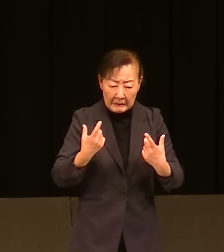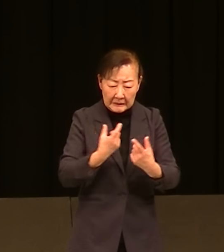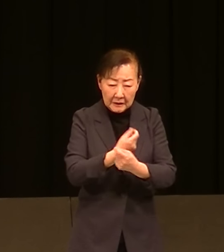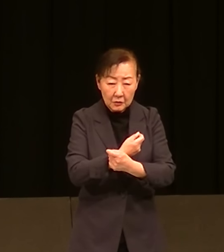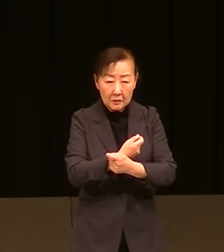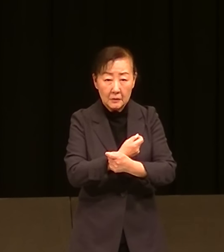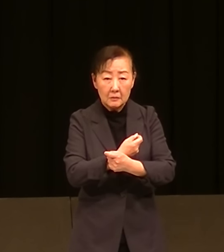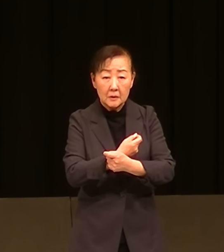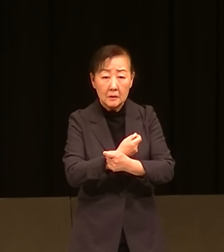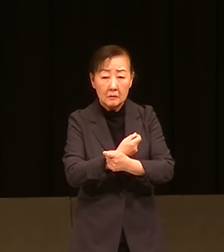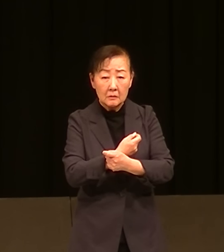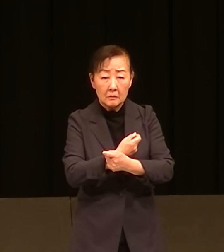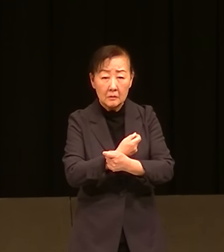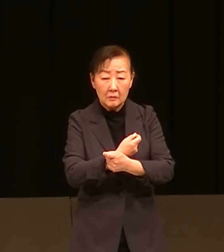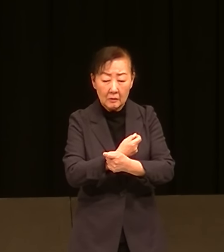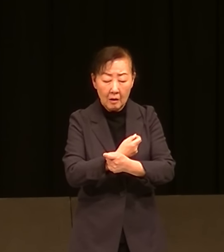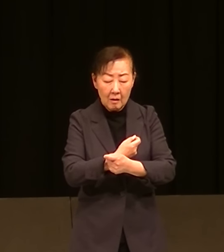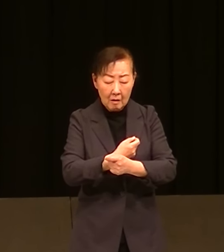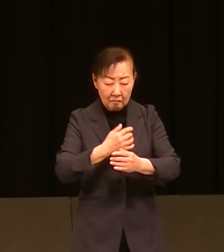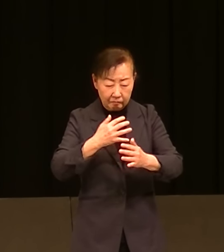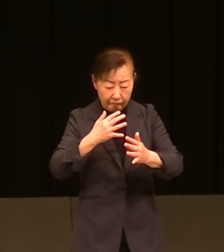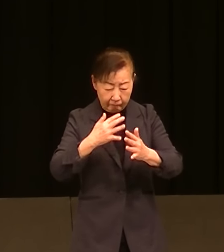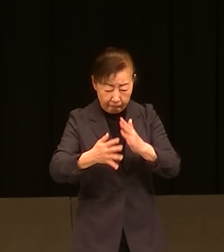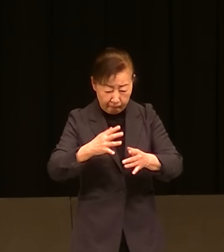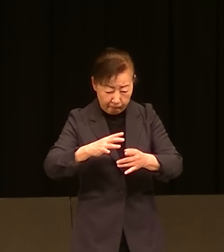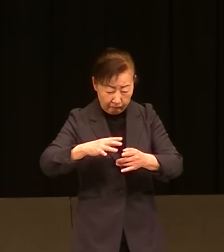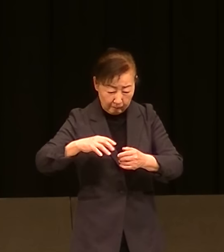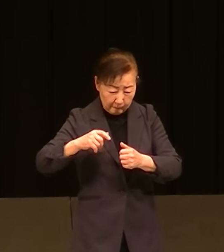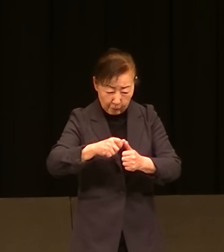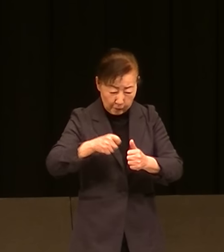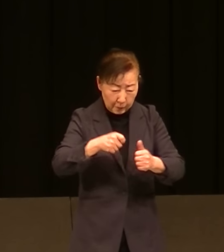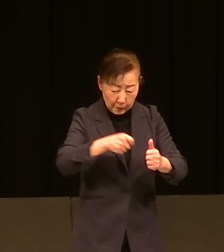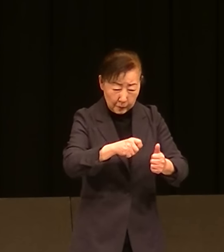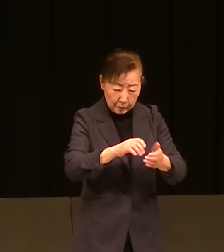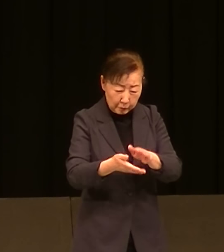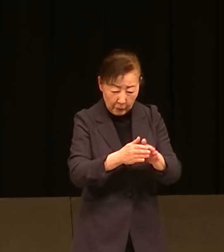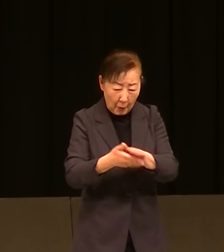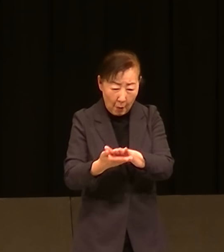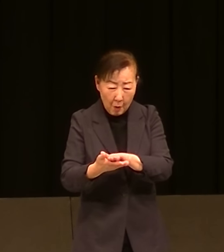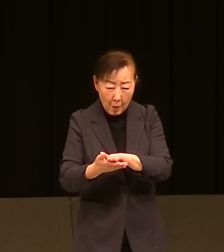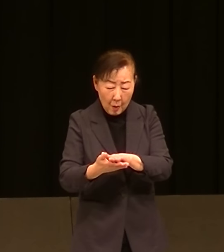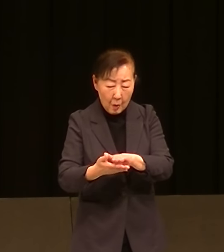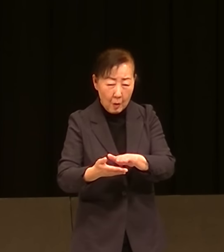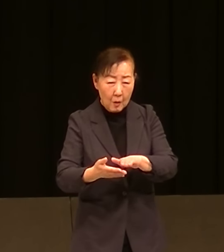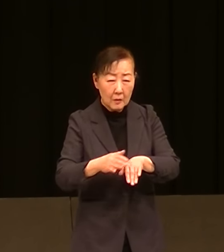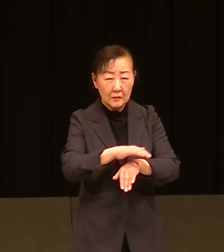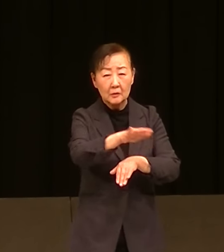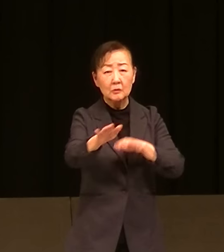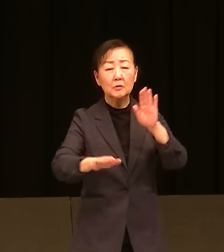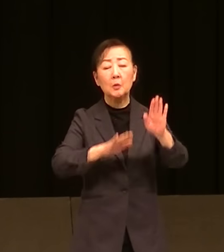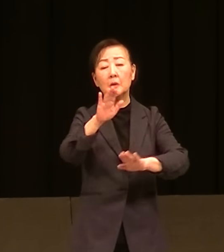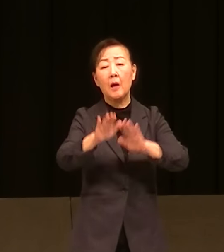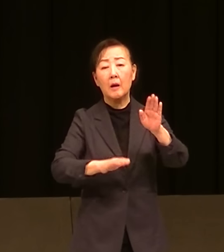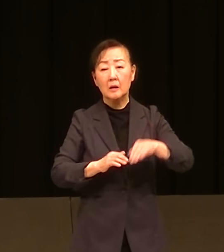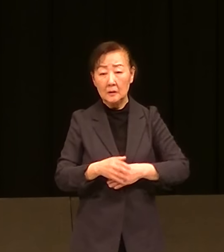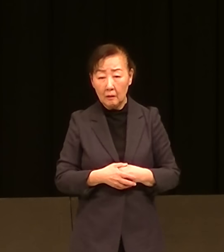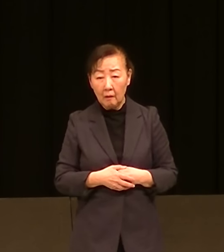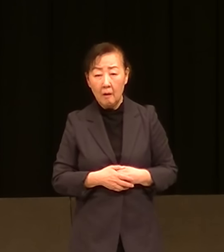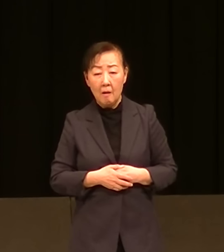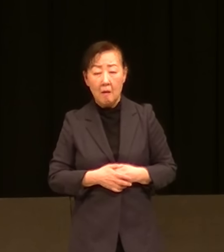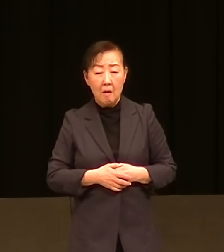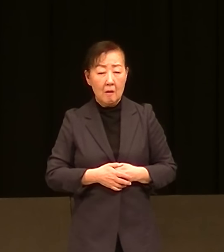ちて、この殺戮を繰り返すというようなことになってしまっているということが、ま